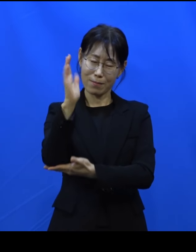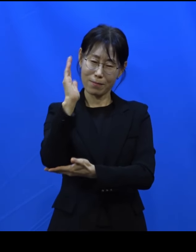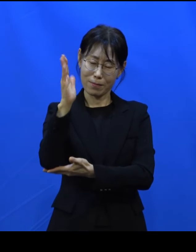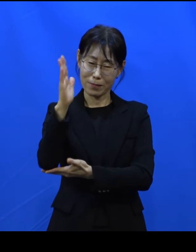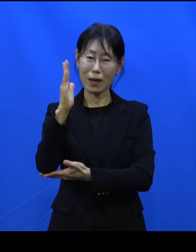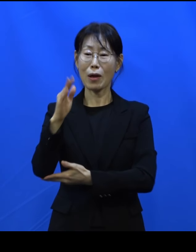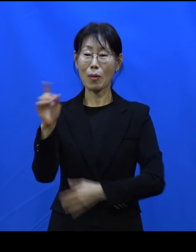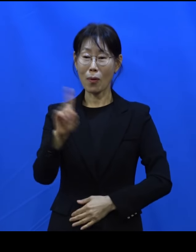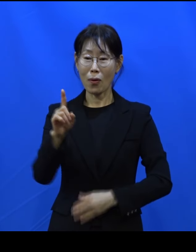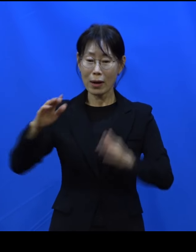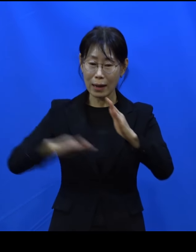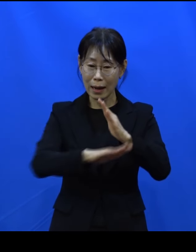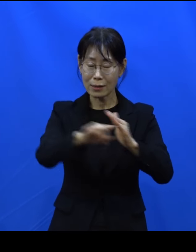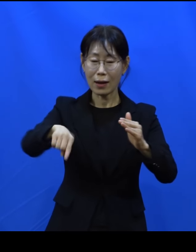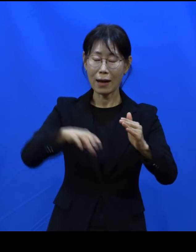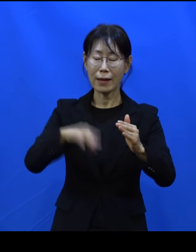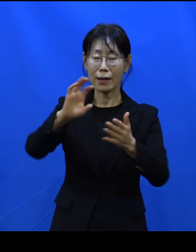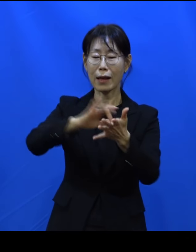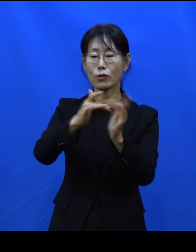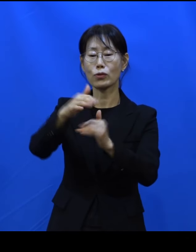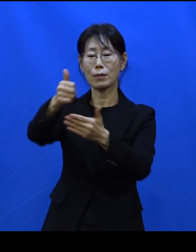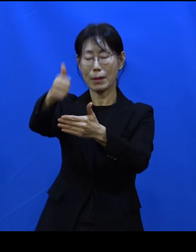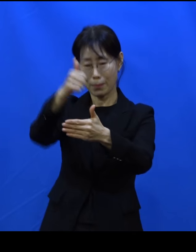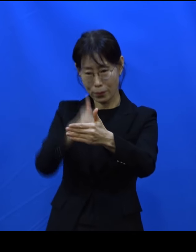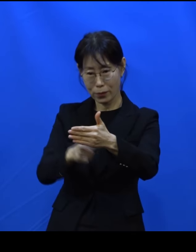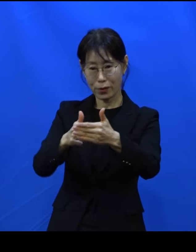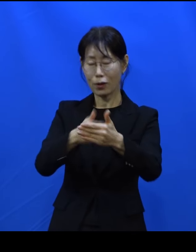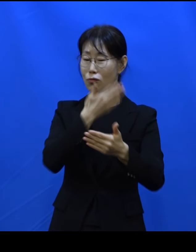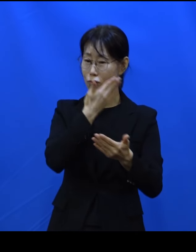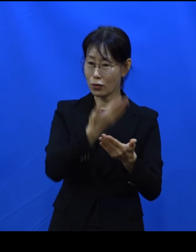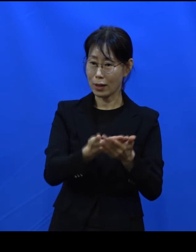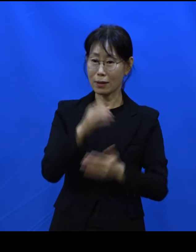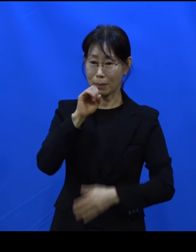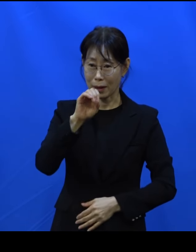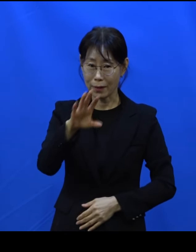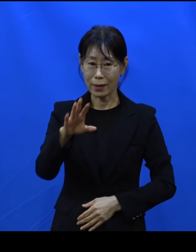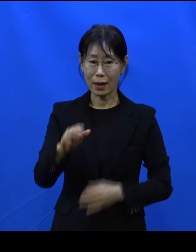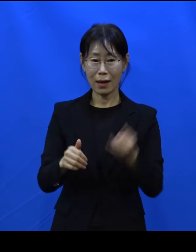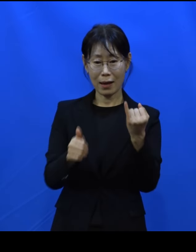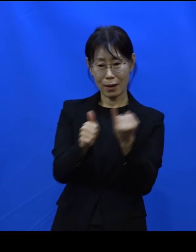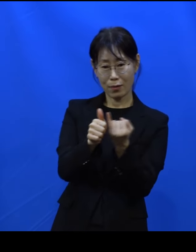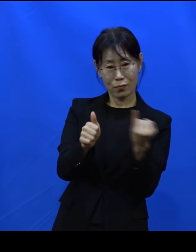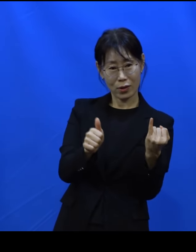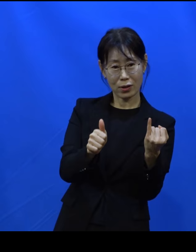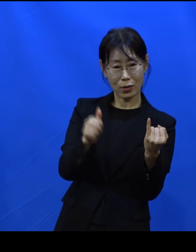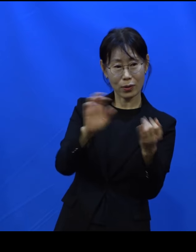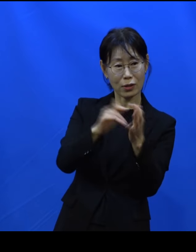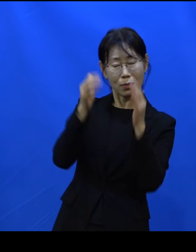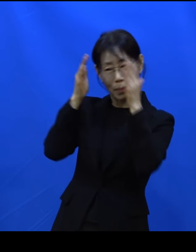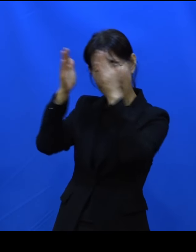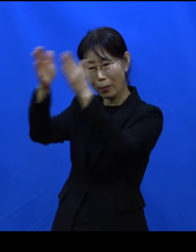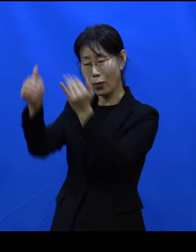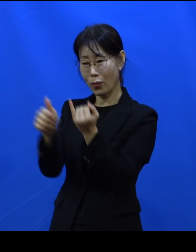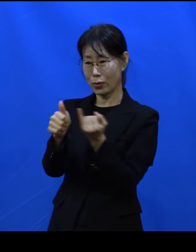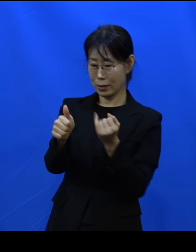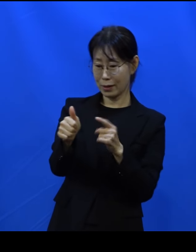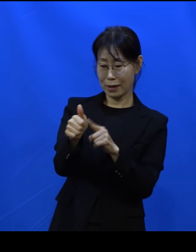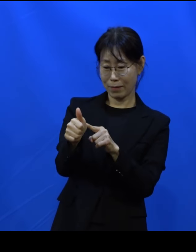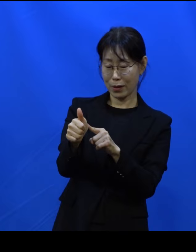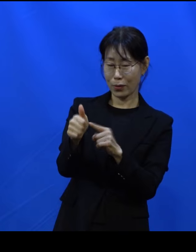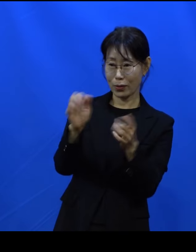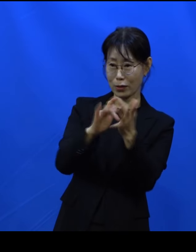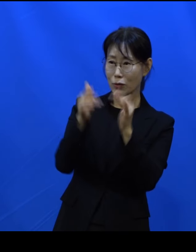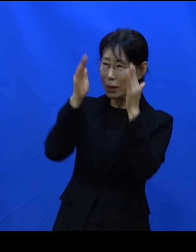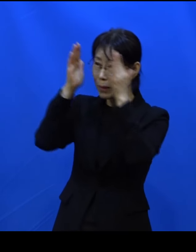그러니까 남자도 그리스도를 바라봐야 돼요. 여자도 그리스도를 바라봐야 돼요. 그러면 두 사람은 온전히 하나가 될 수가